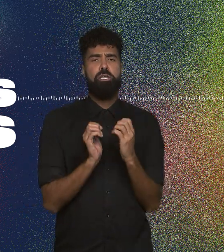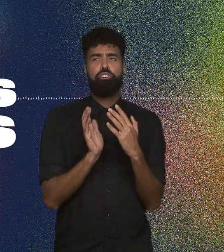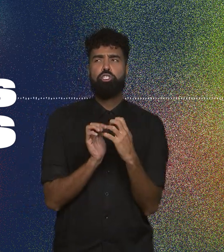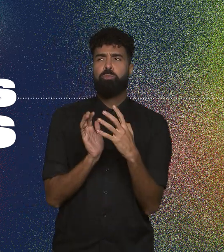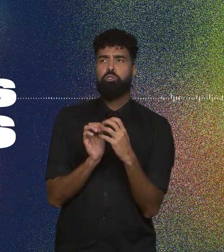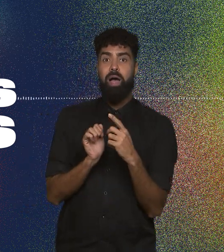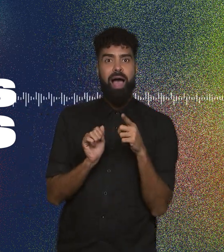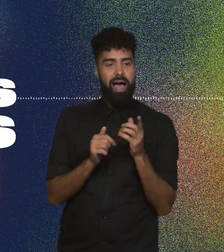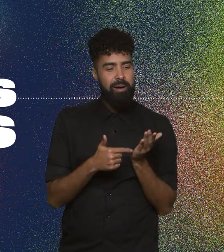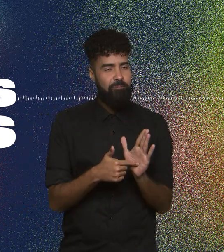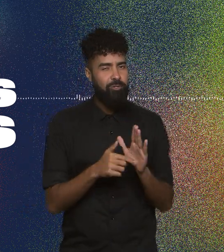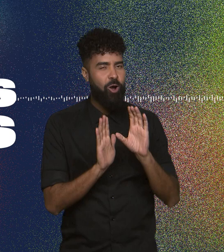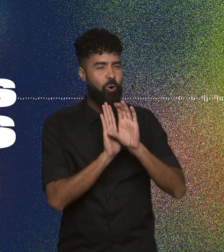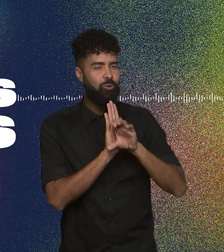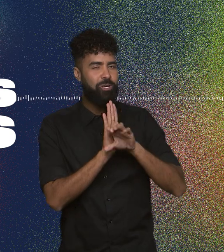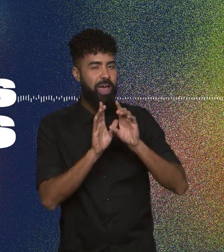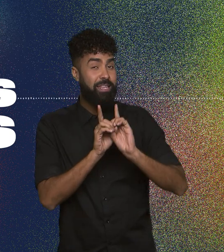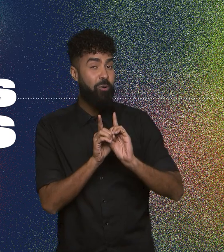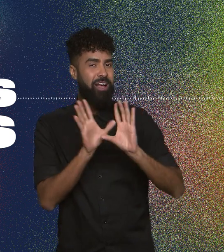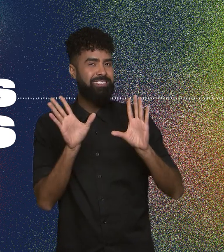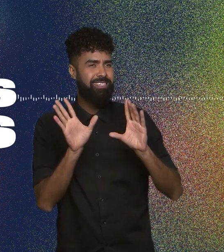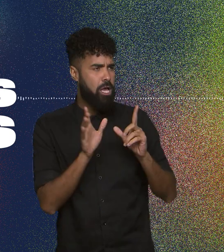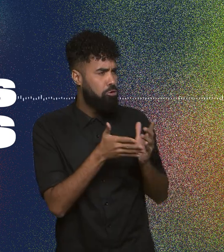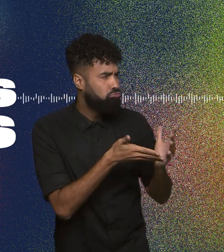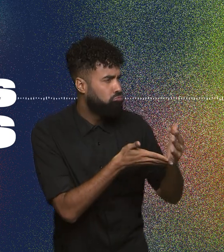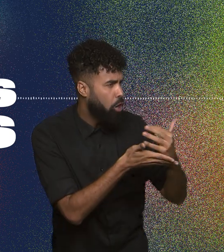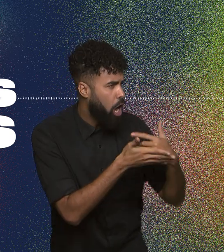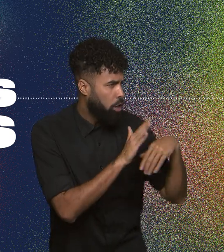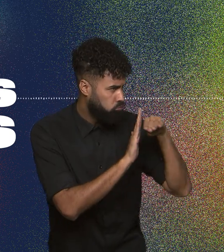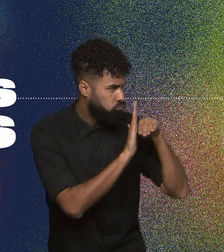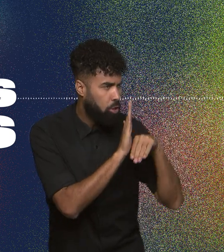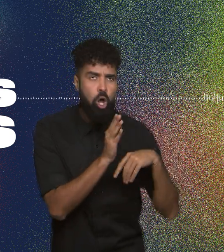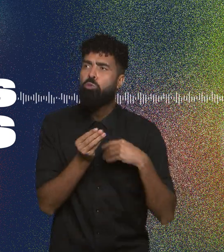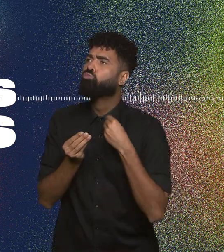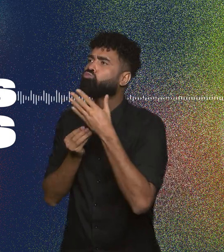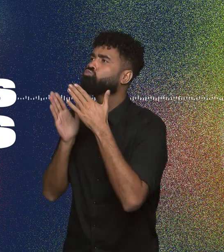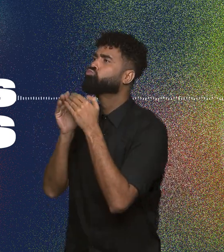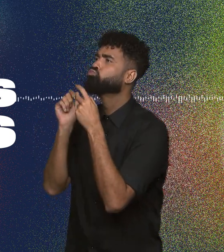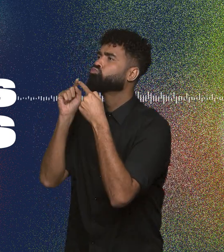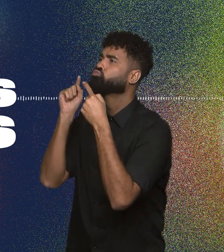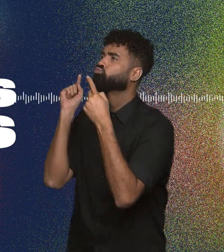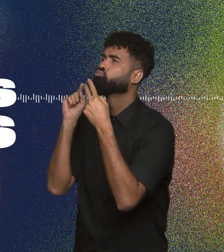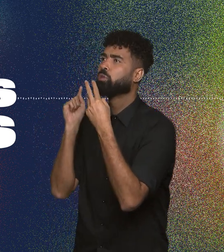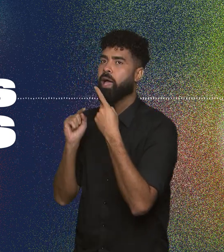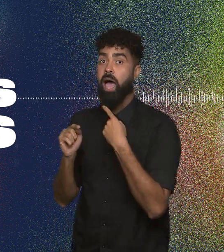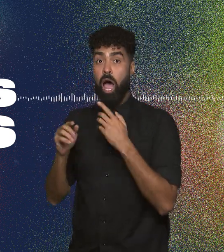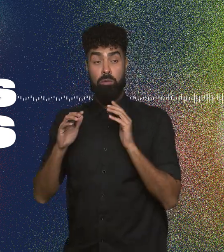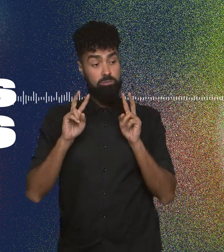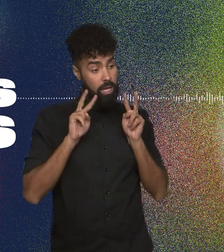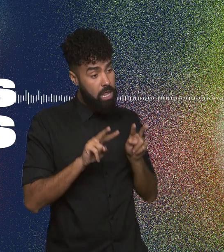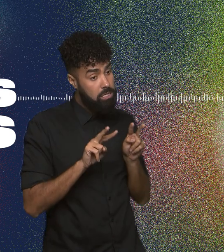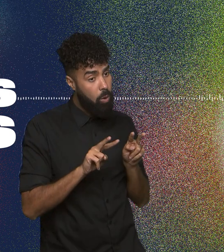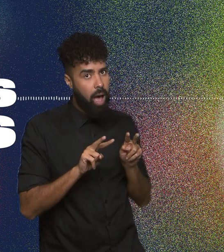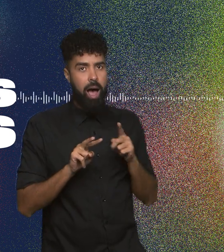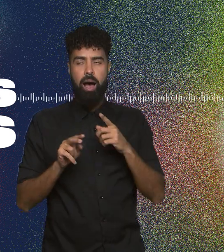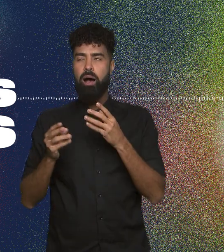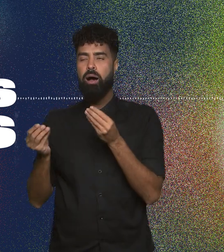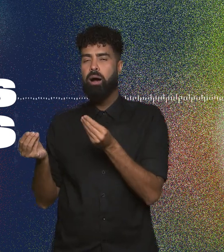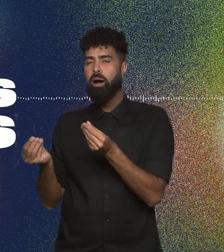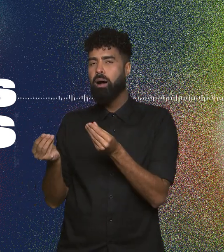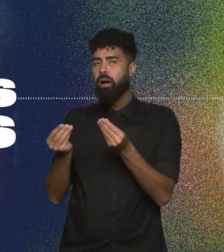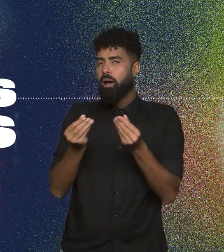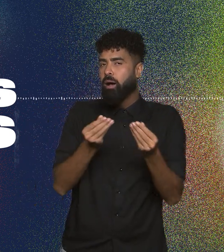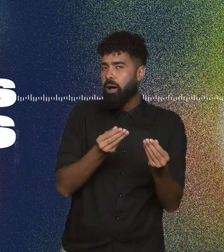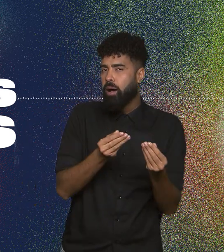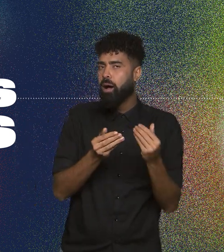para as crianças que as pautas que estão sendo levadas estão sendo cuidadas. Então é uma sensibilização que também mostra essas camadas